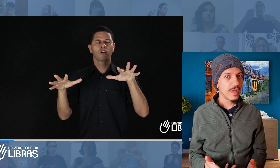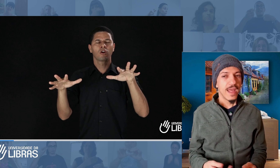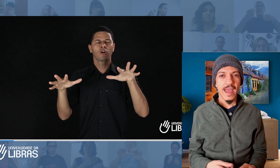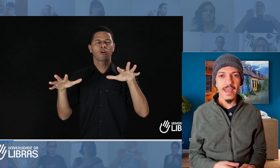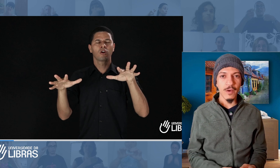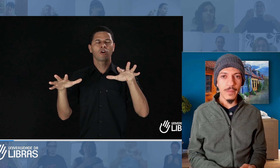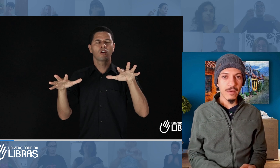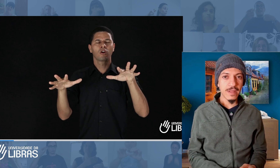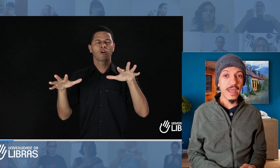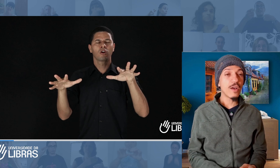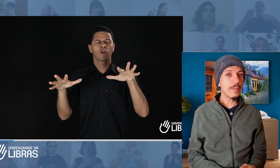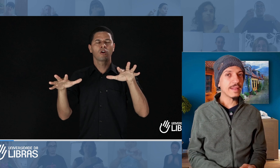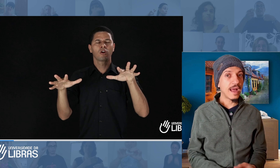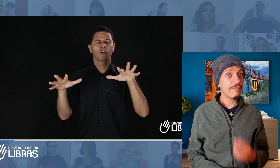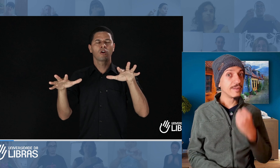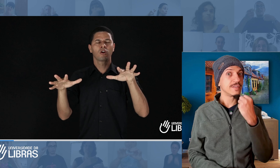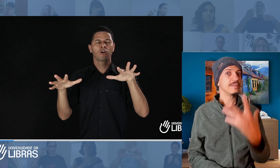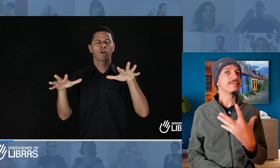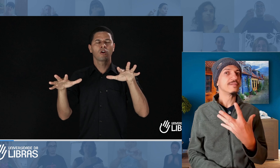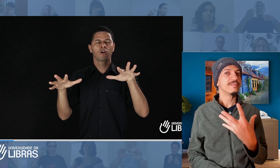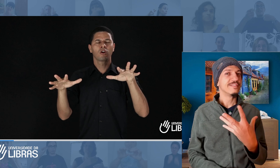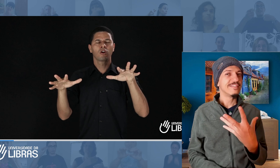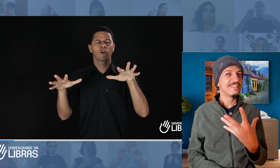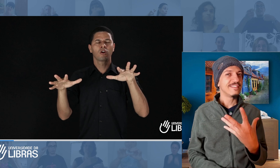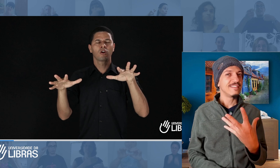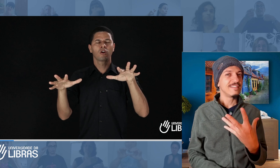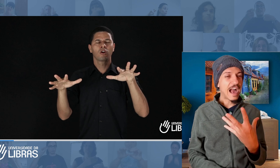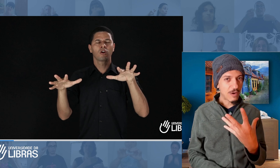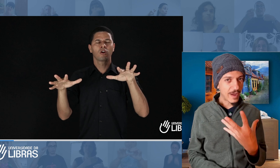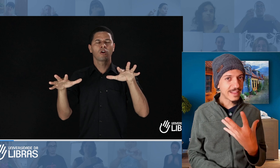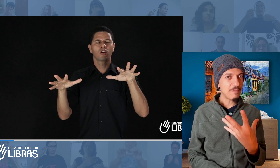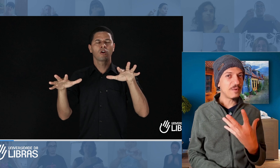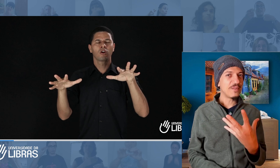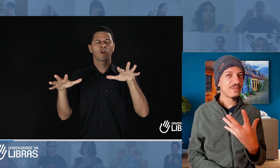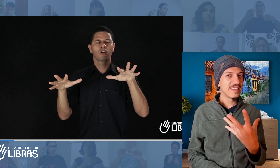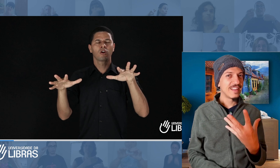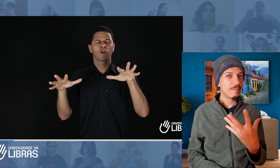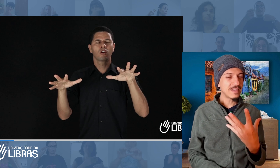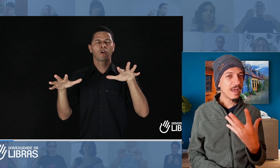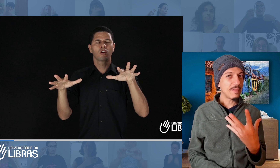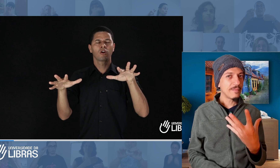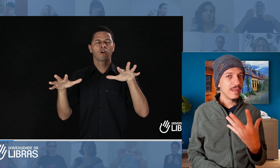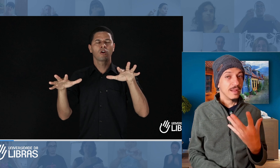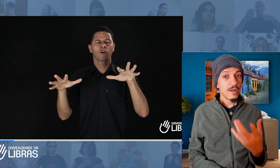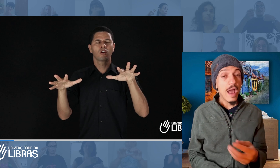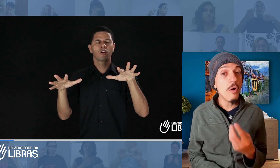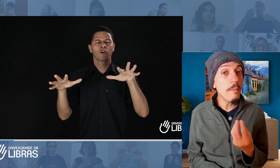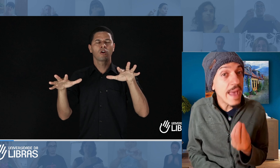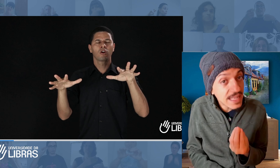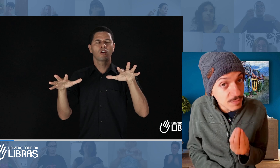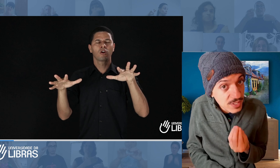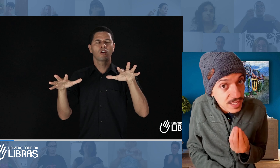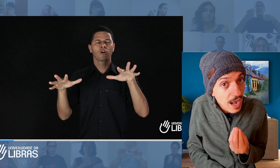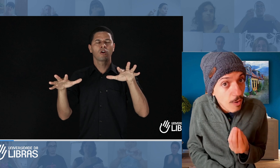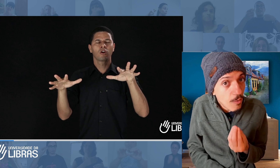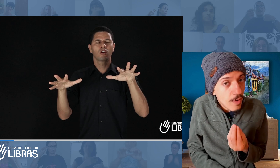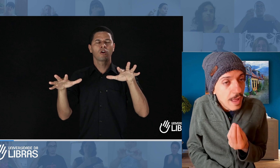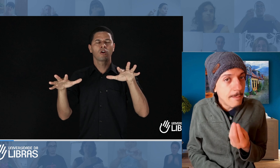em que eu perguntei, e aí, como é que tá? Ele falou assim, agora tá bom. Percebe? Então, é o mesmo sinal, mas